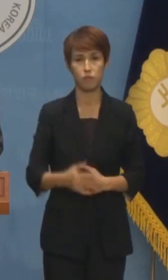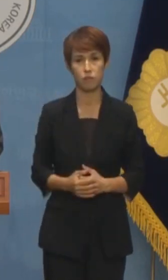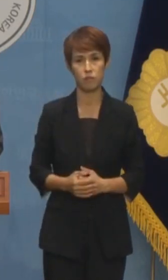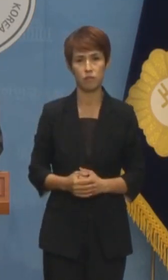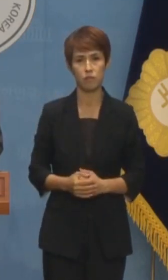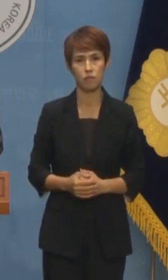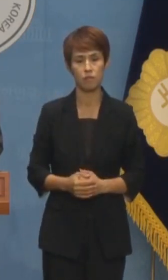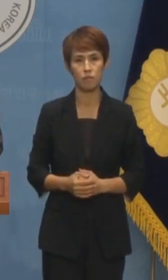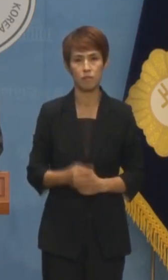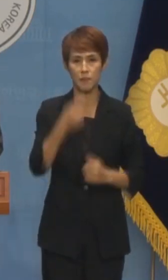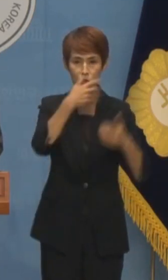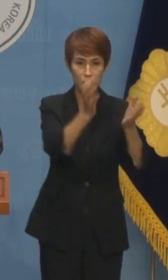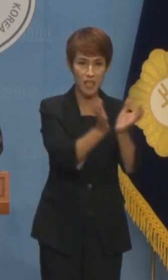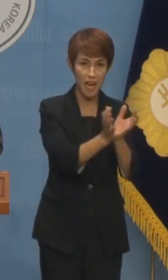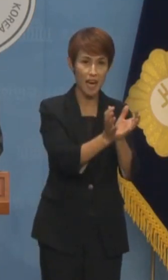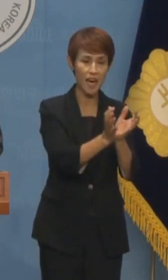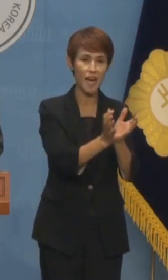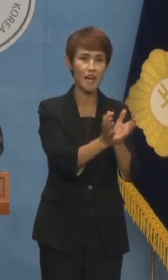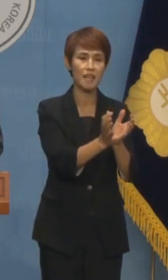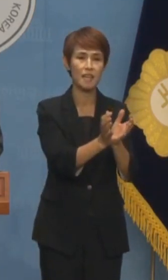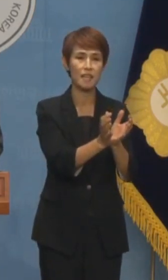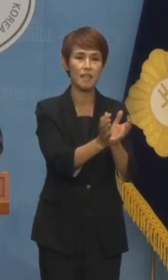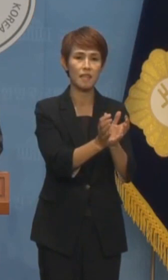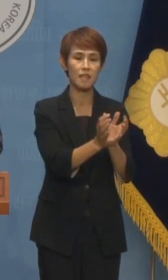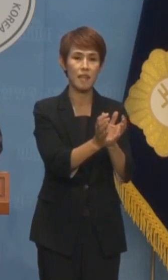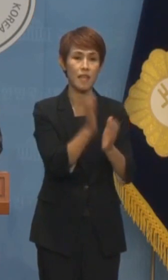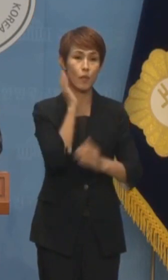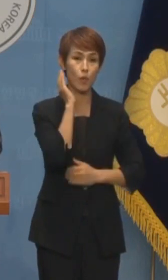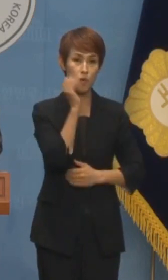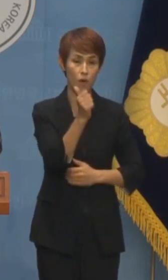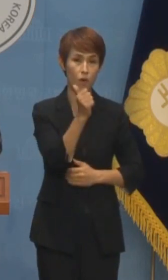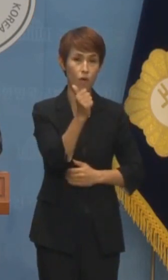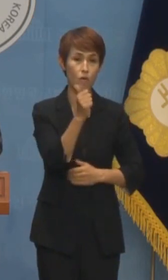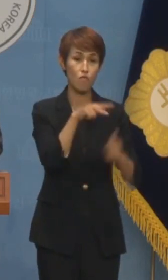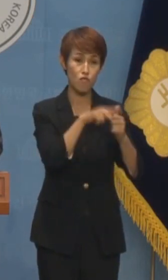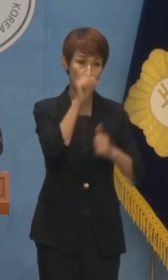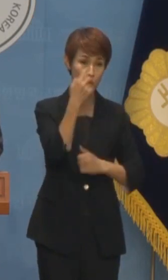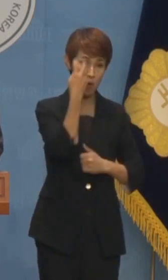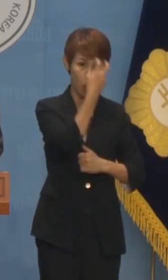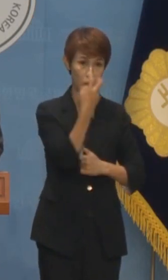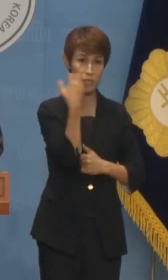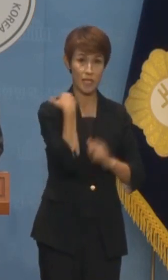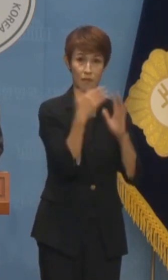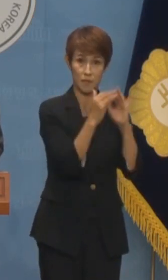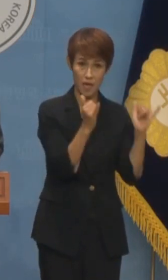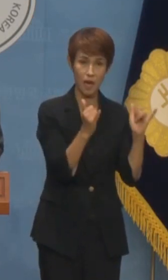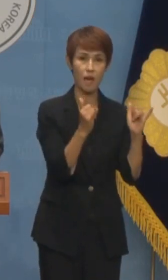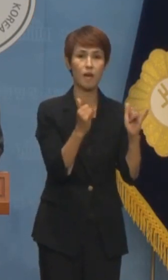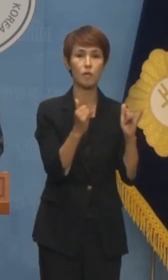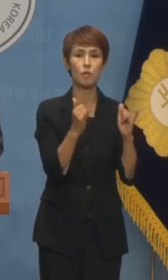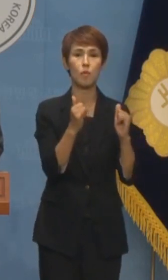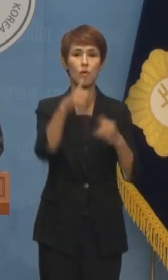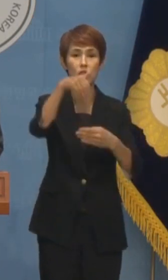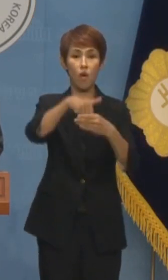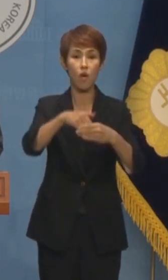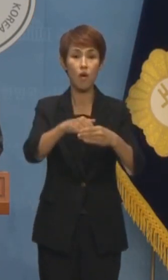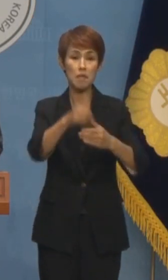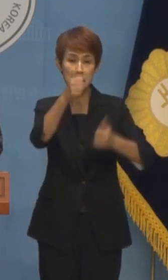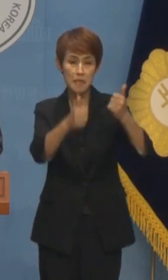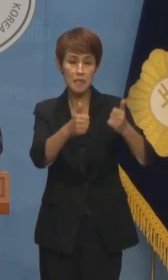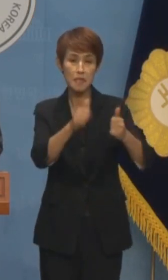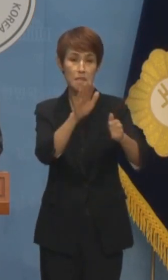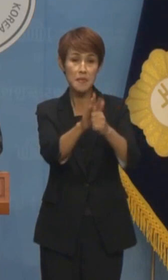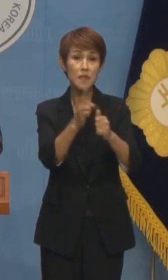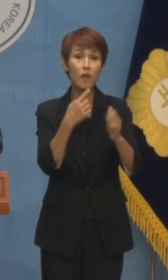대신 민주당 대통령 후보의 경호 책임자와 민주당 국회의원 선거 경선 참여자가 있었습니다.